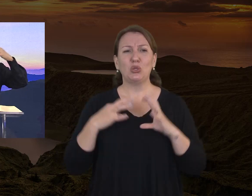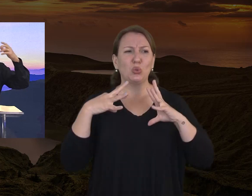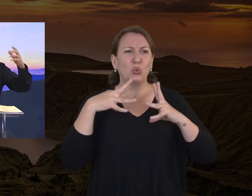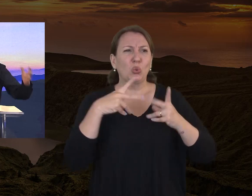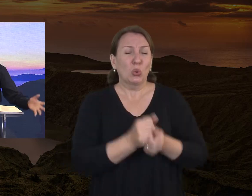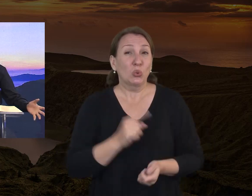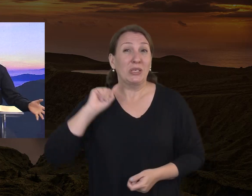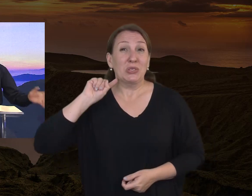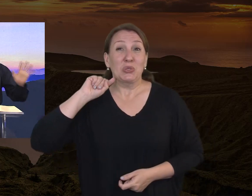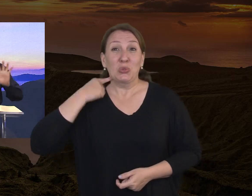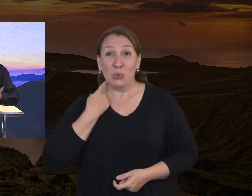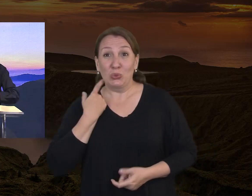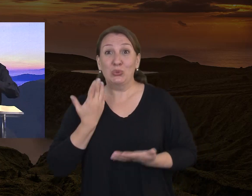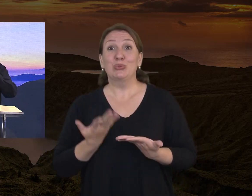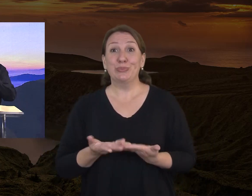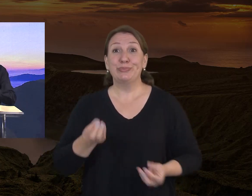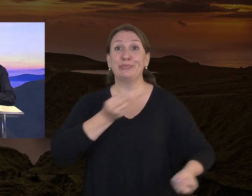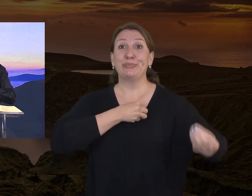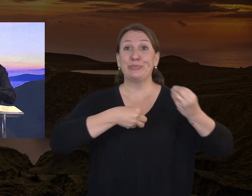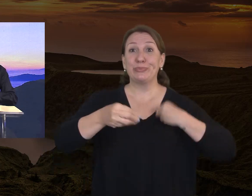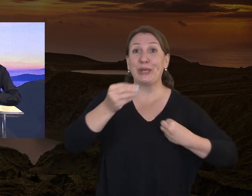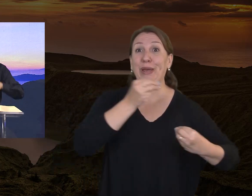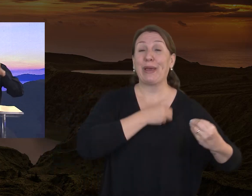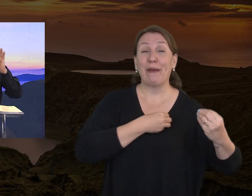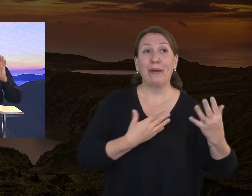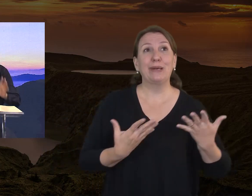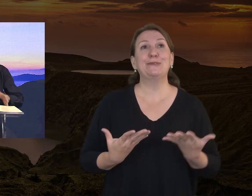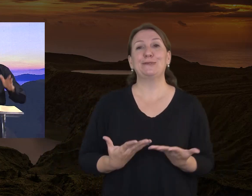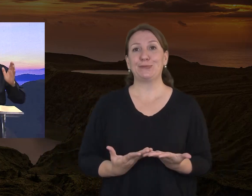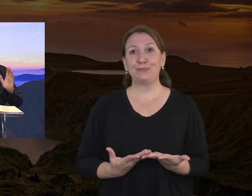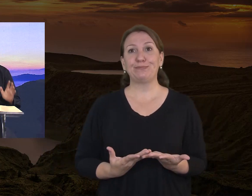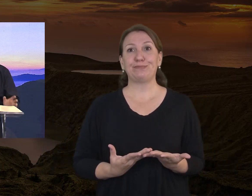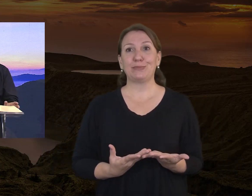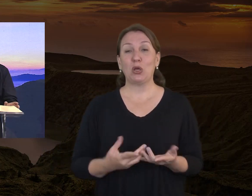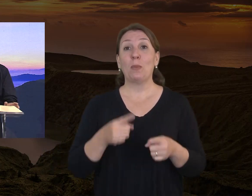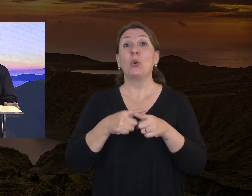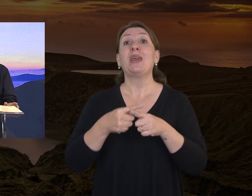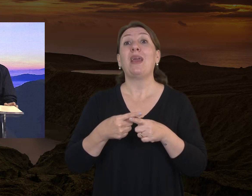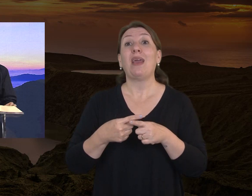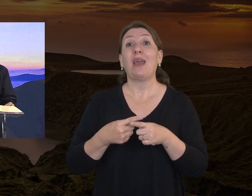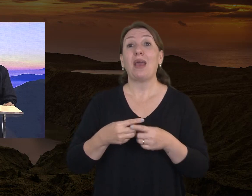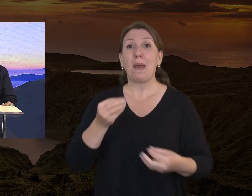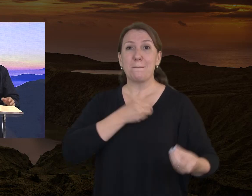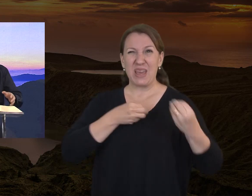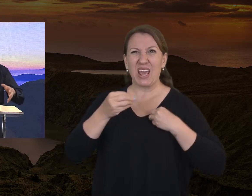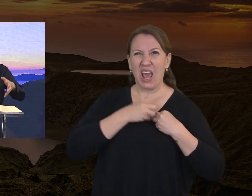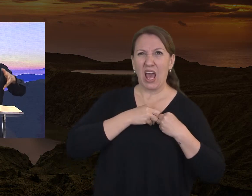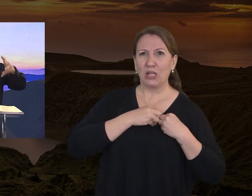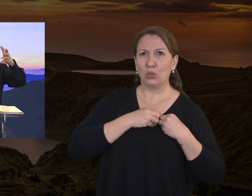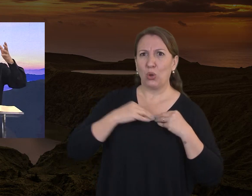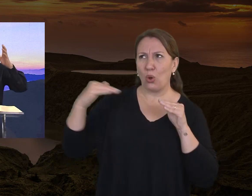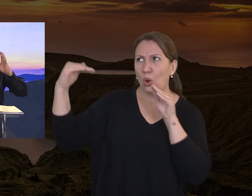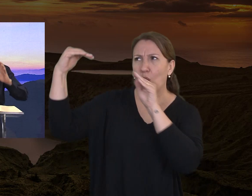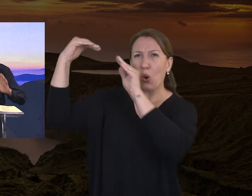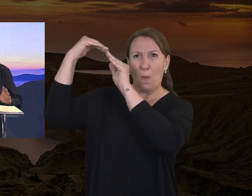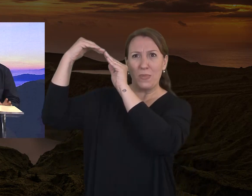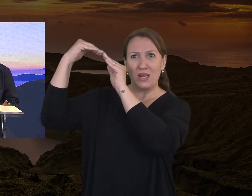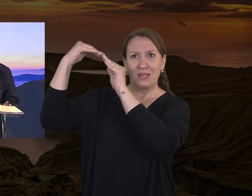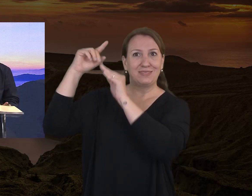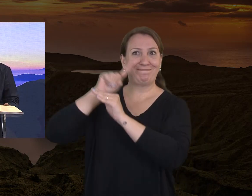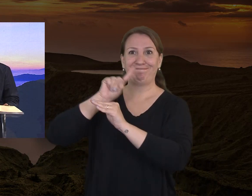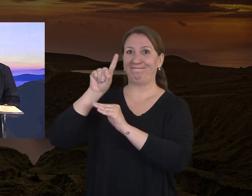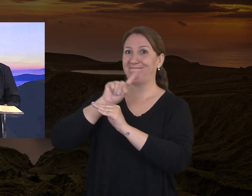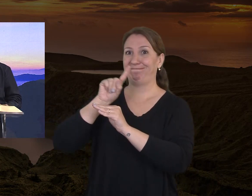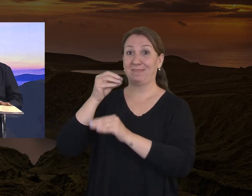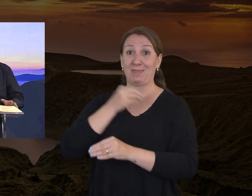não condizem com a natureza de Deus, com a vida de Deus. Portanto, a redenção de